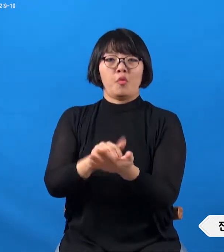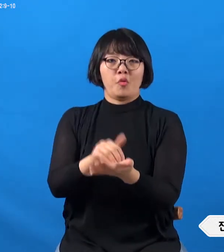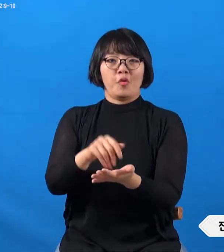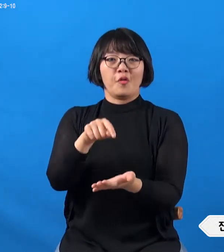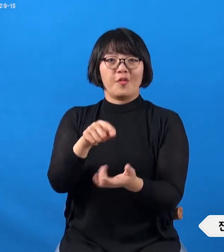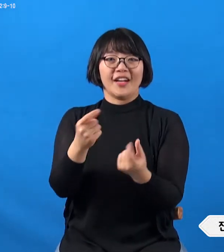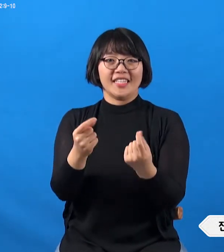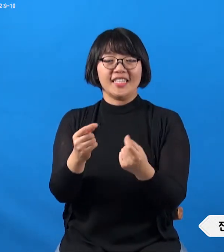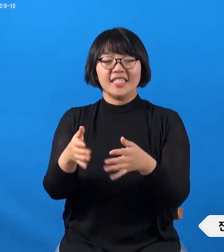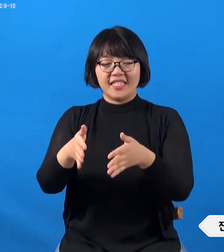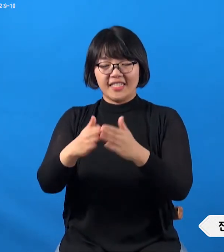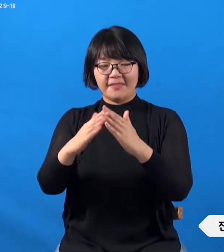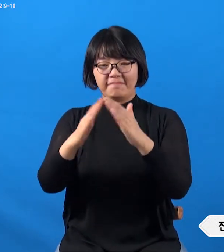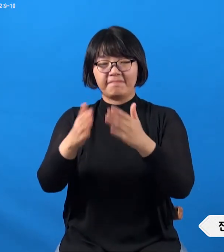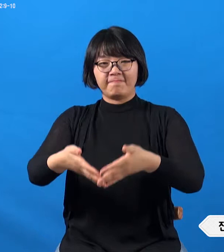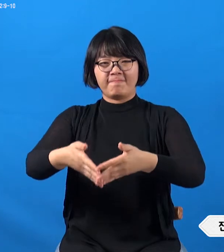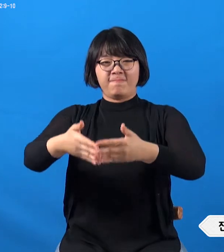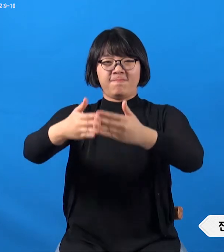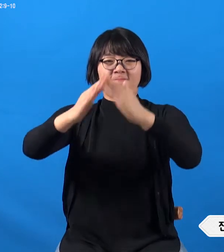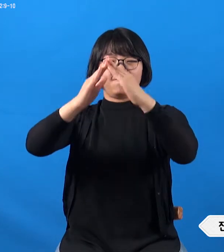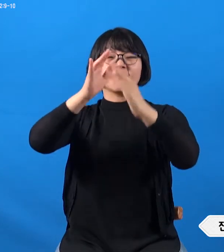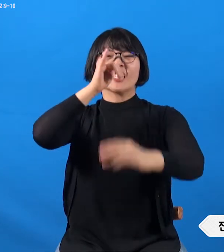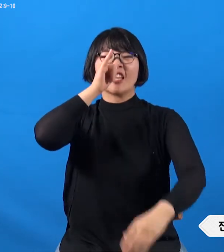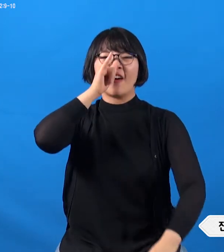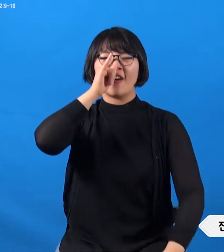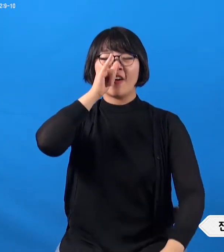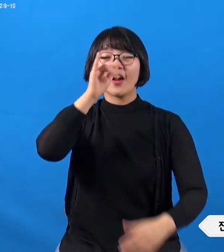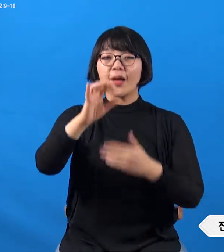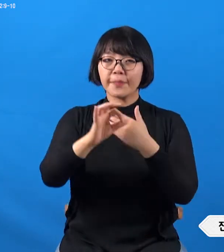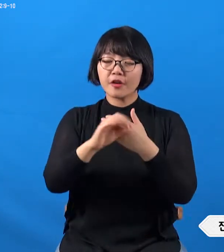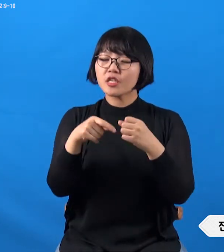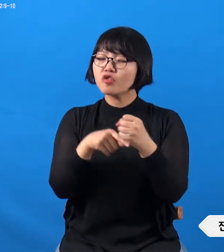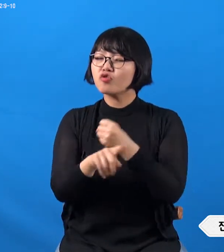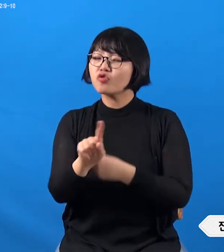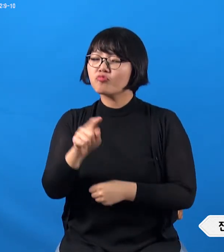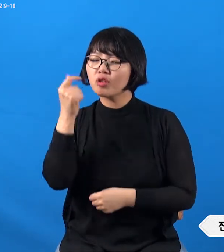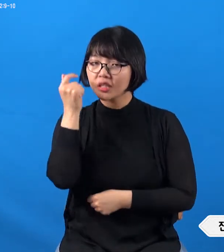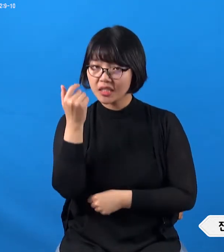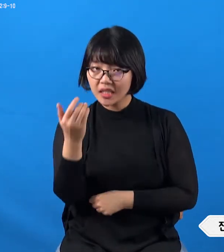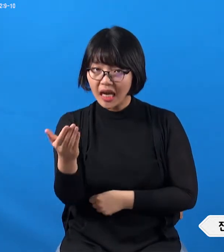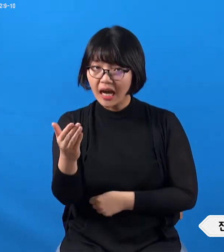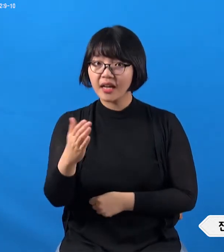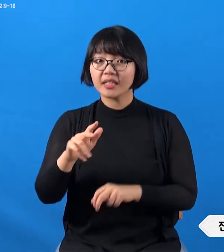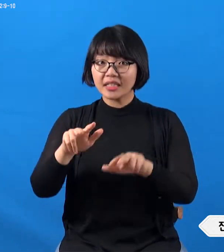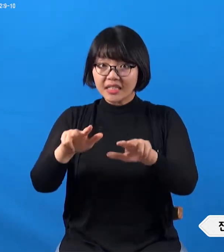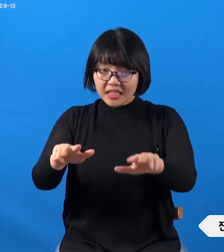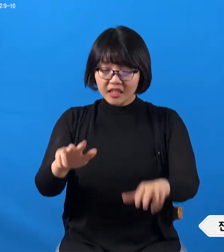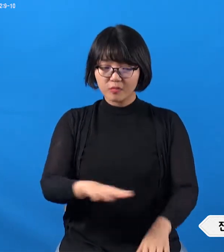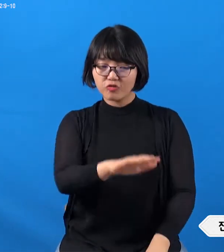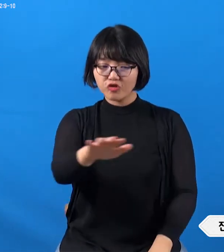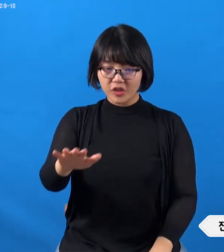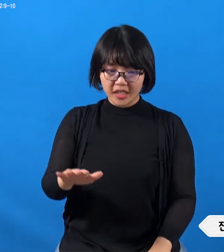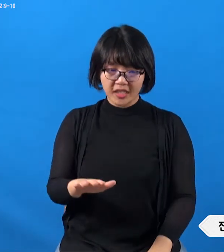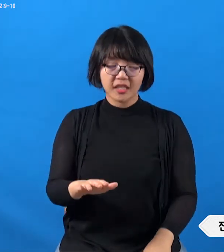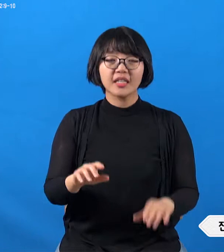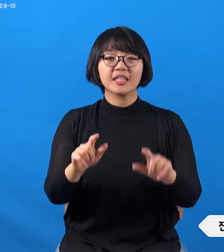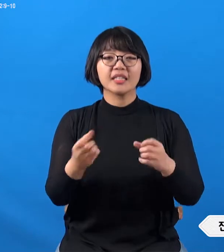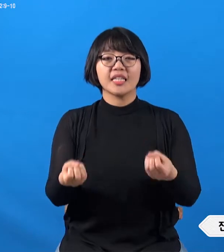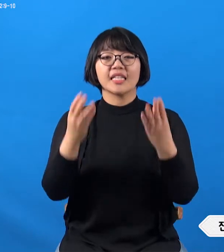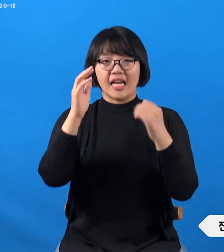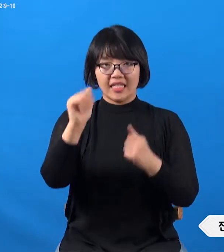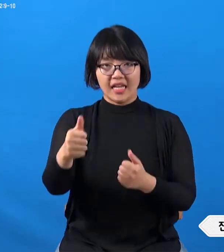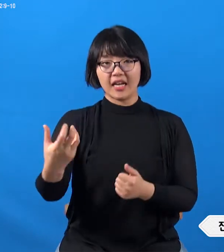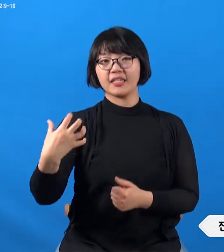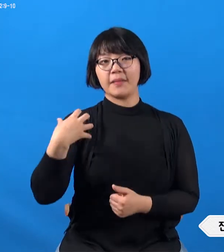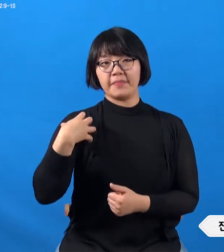세움을 받았다면, 그 세움을 받는 중요한 이유는 바로 우리가 이 땅에 제사장의